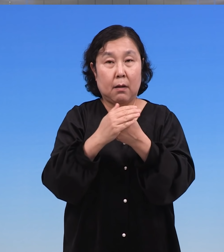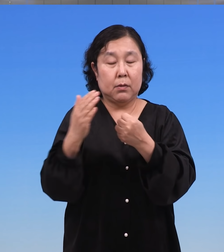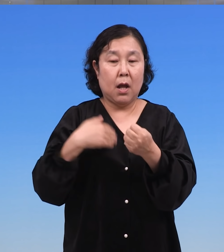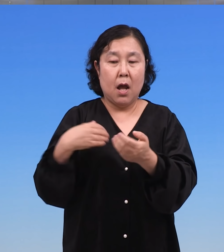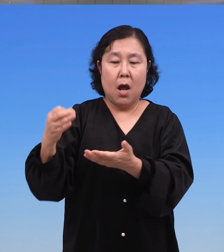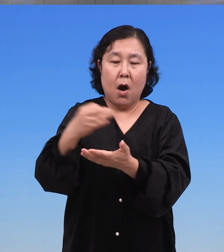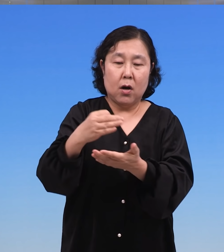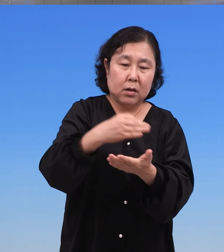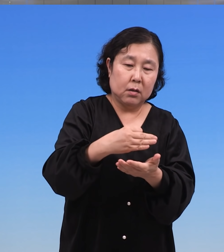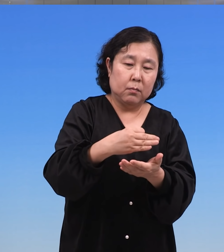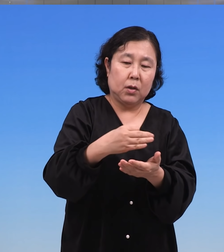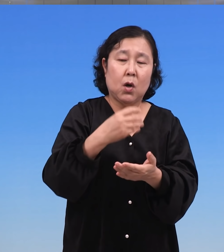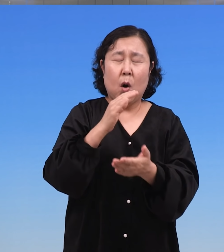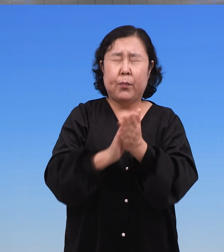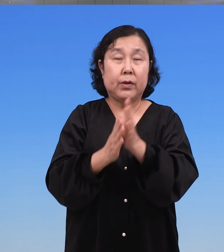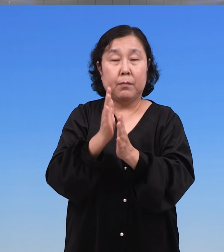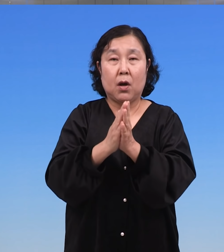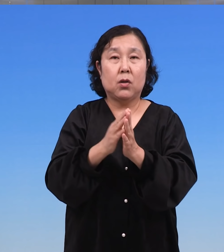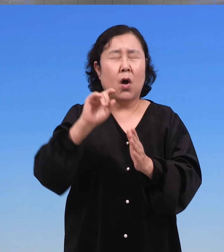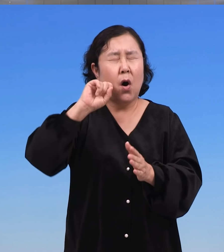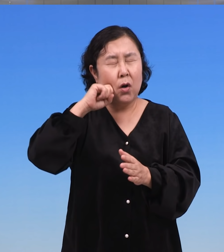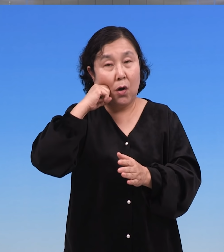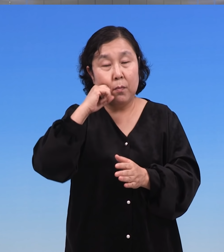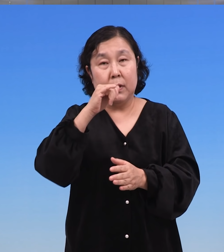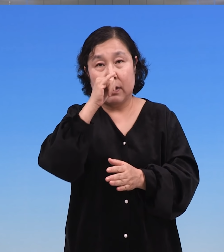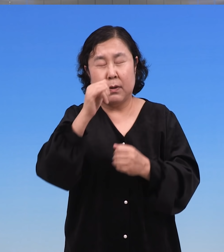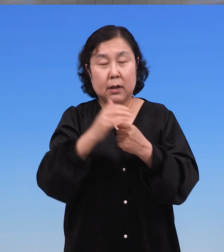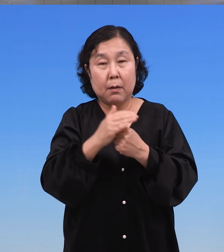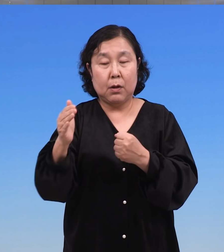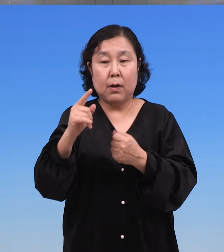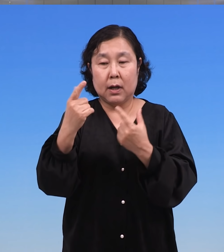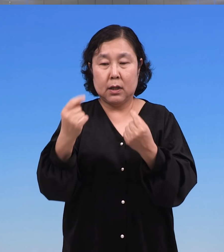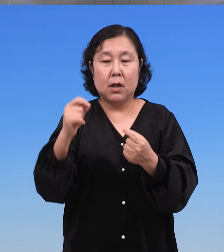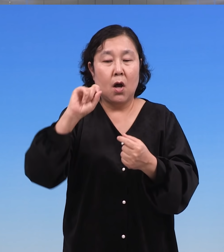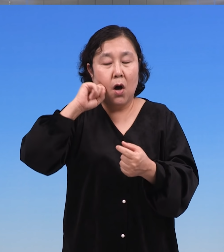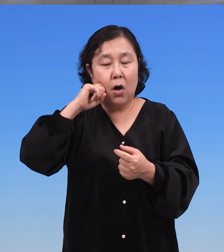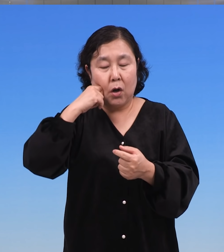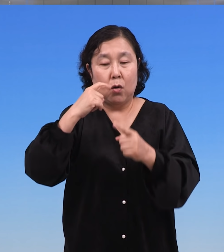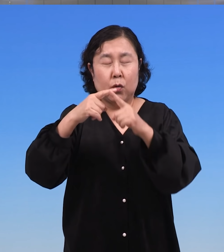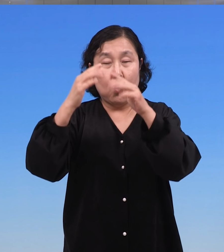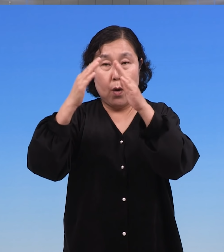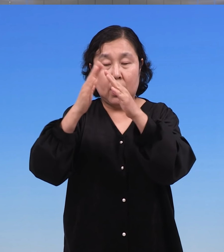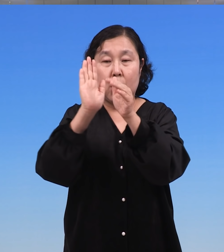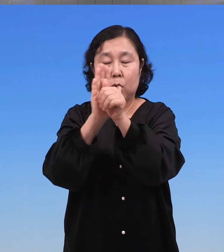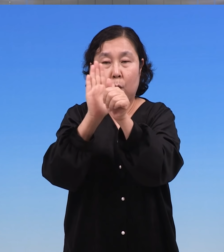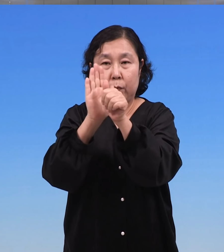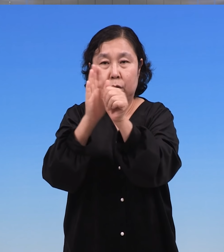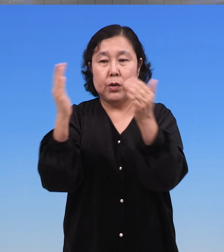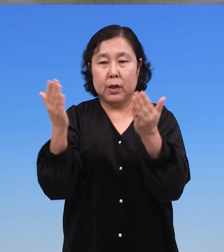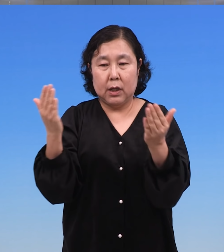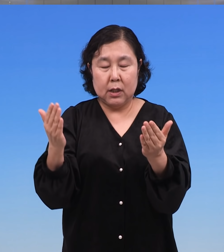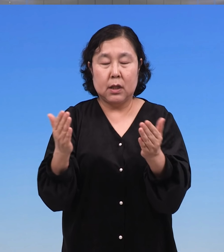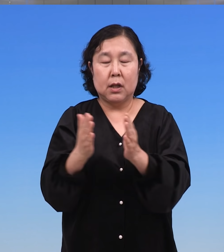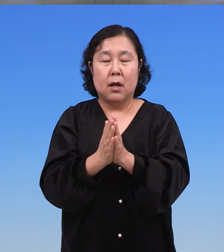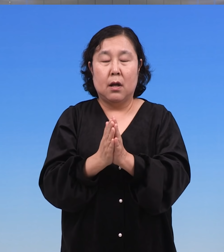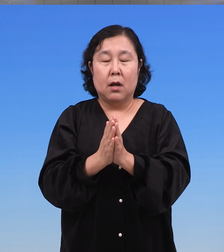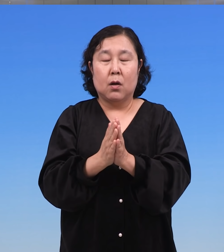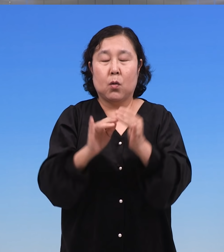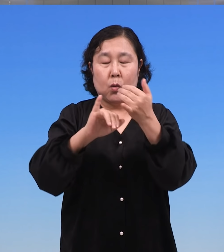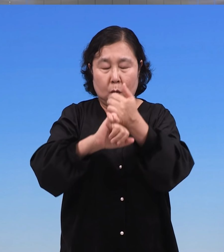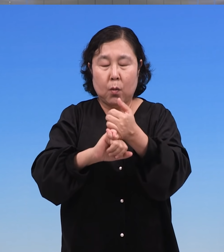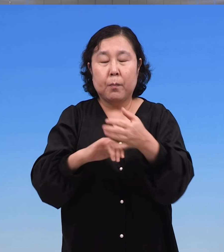상황이에요. 그래서 분당 우리 교회 같은 자립 교회들이 이런 어려움을 겪는 미자립 교회를 좀 돕는 일은 너무나